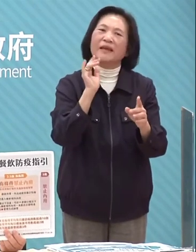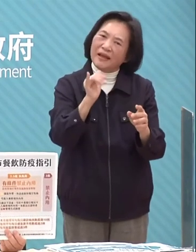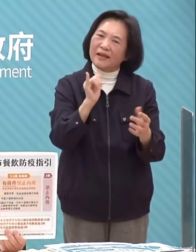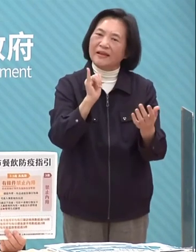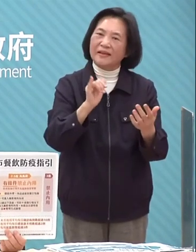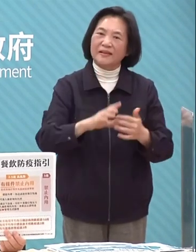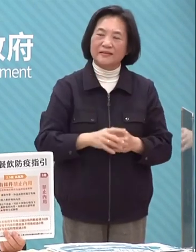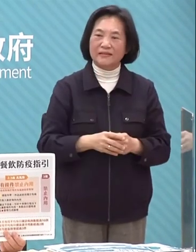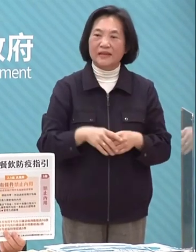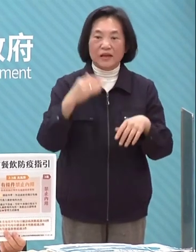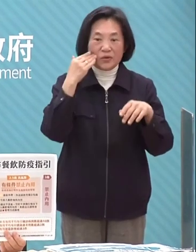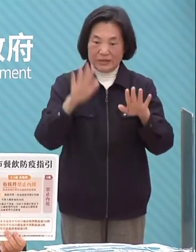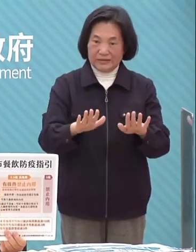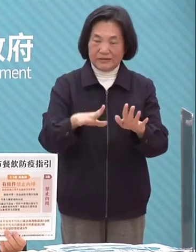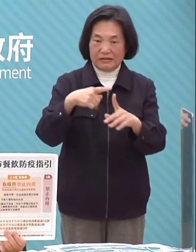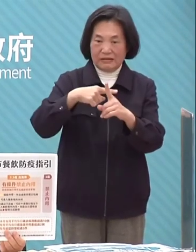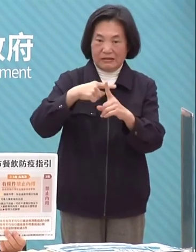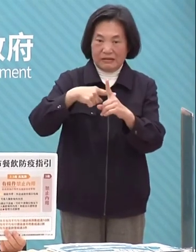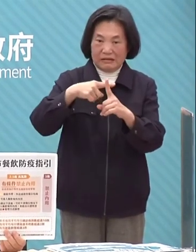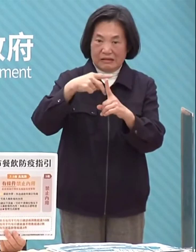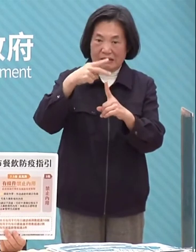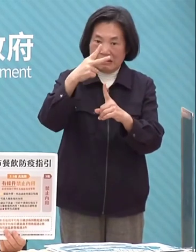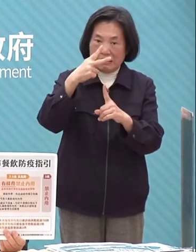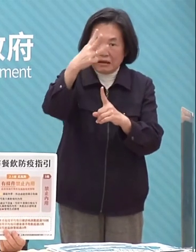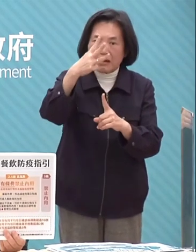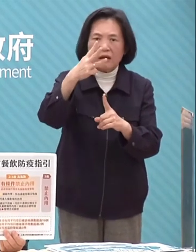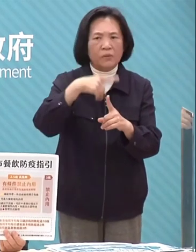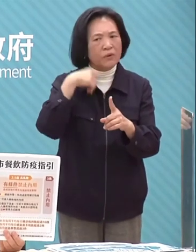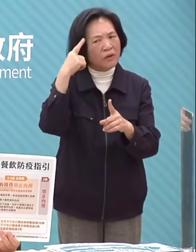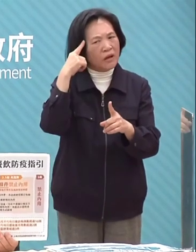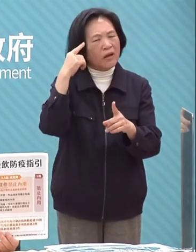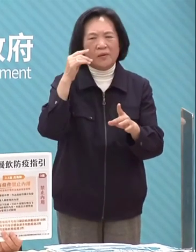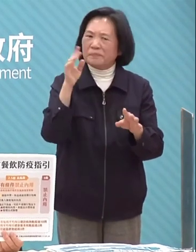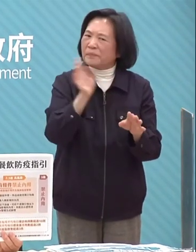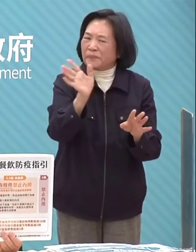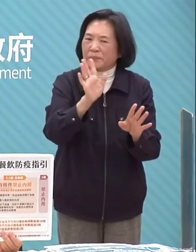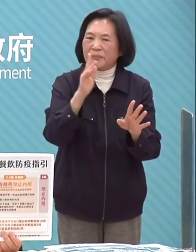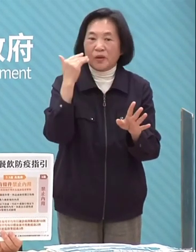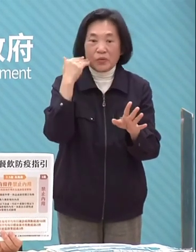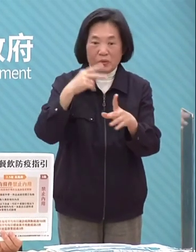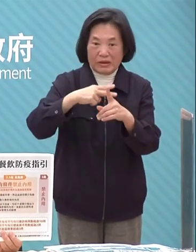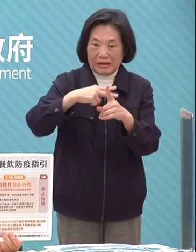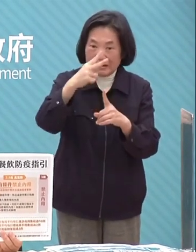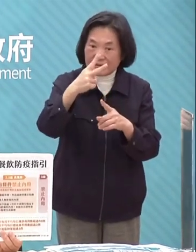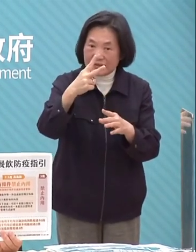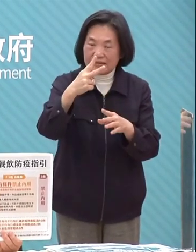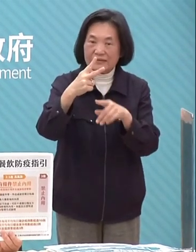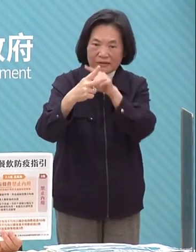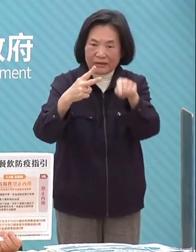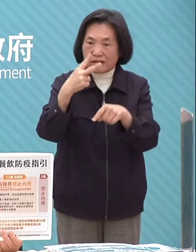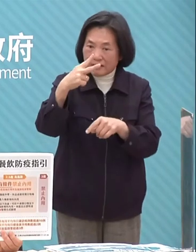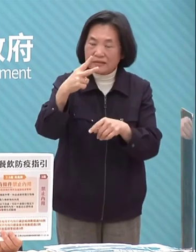段要升到3级我是不太赞成的。可是，在2级的状态下，你知道，我们要是面对一个事